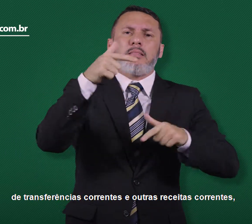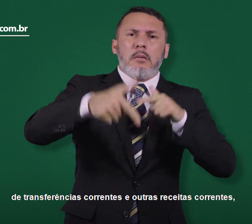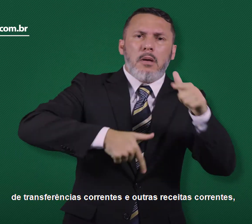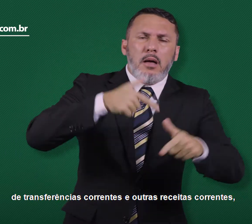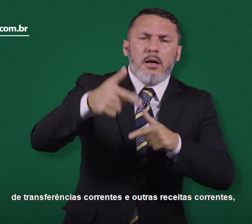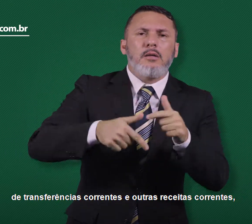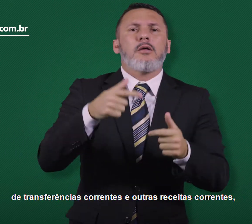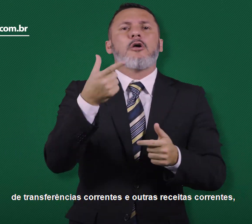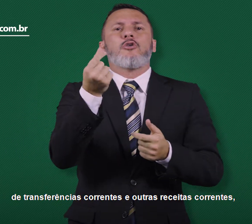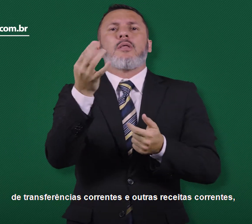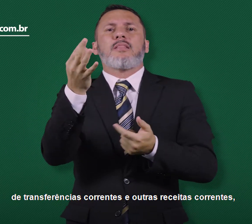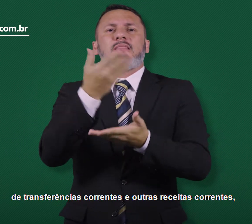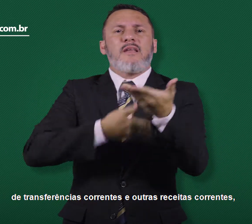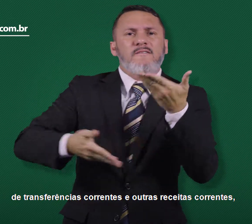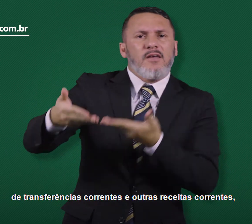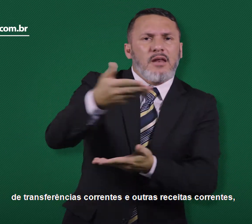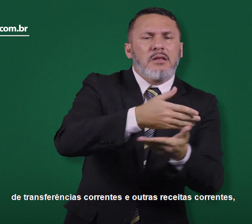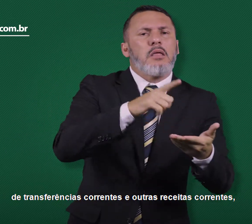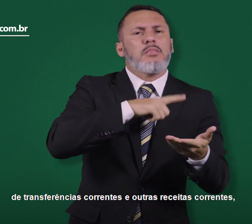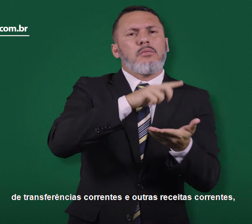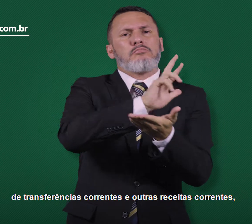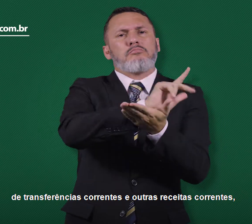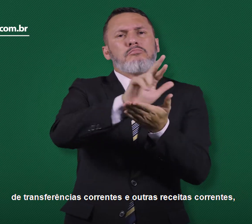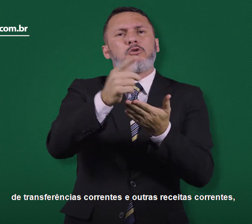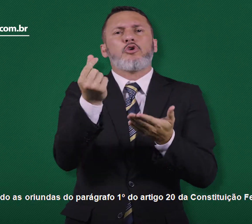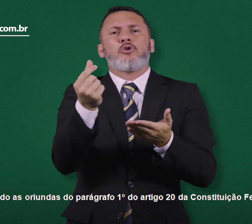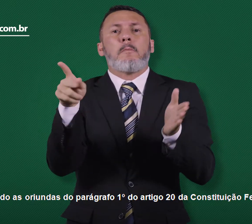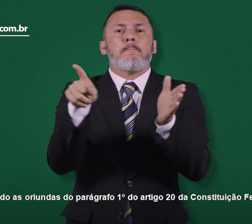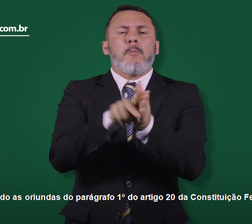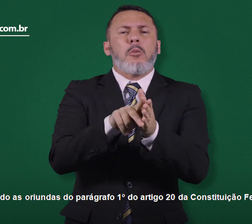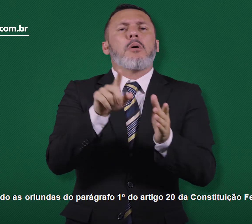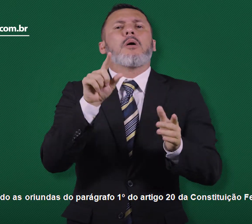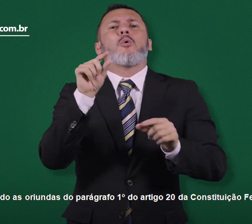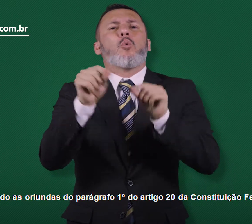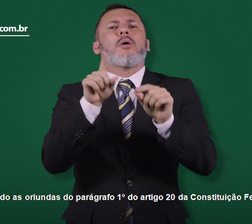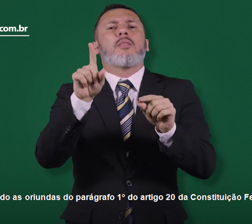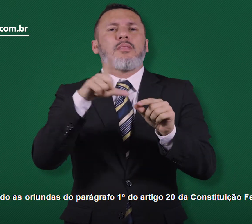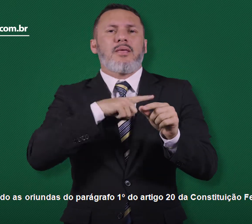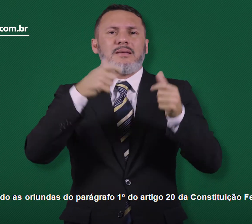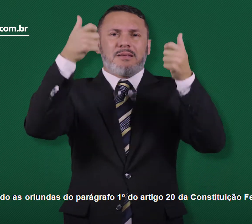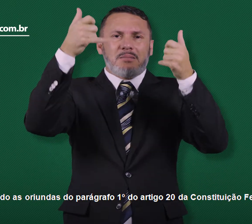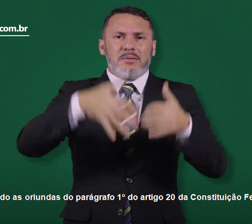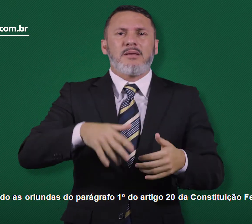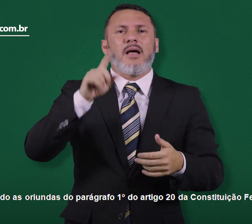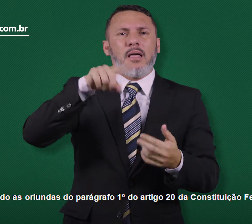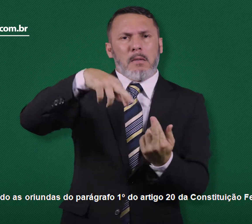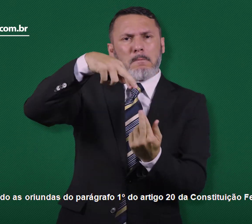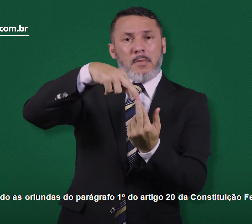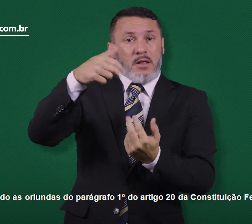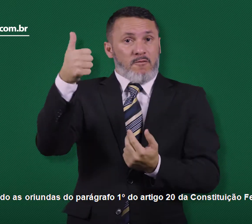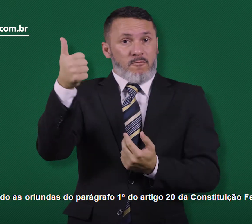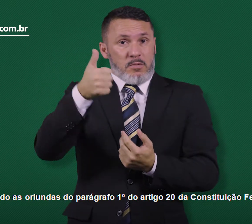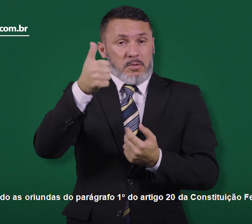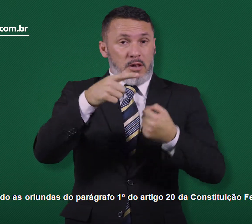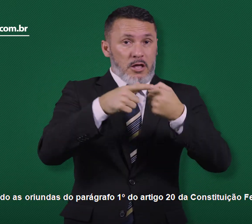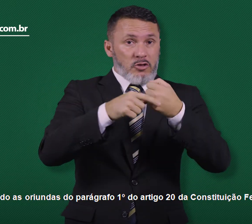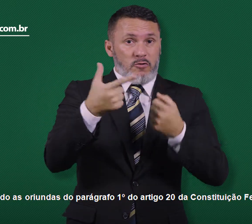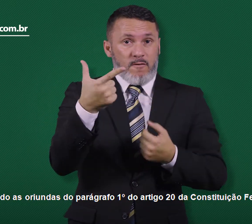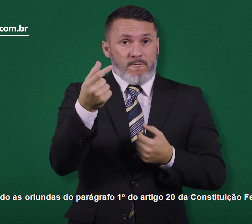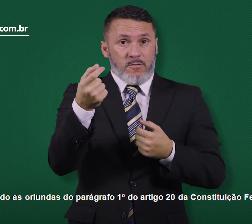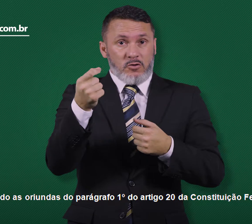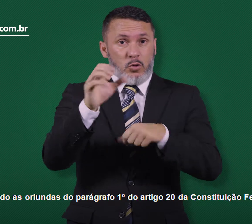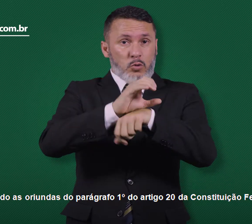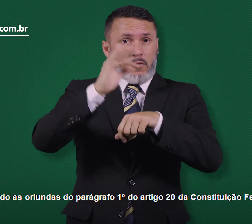de transferências correntes e outras receitas correntes, incluindo as oriundas do parágrafo 1º do artigo 20